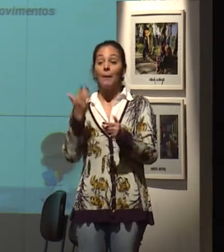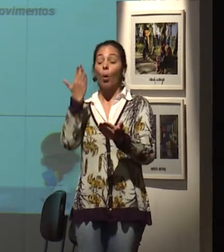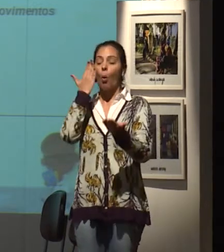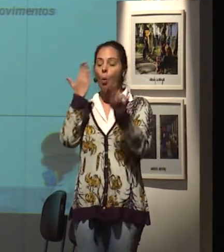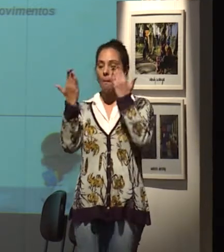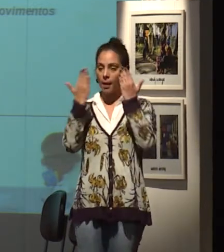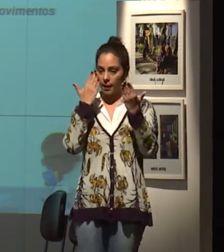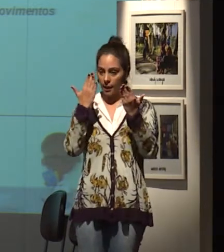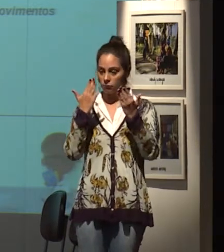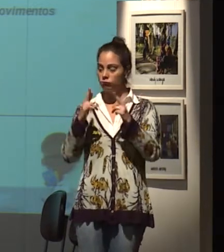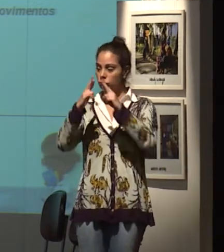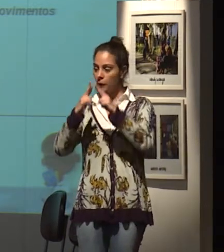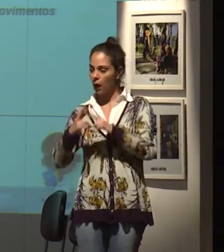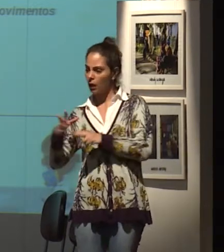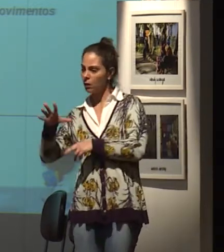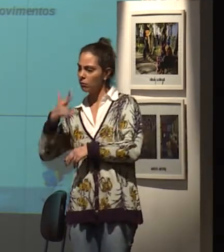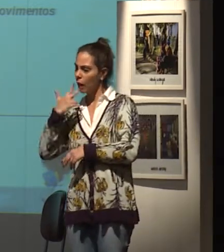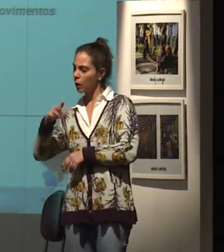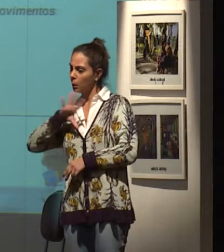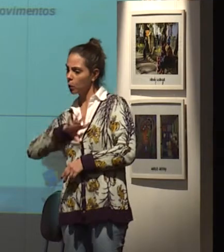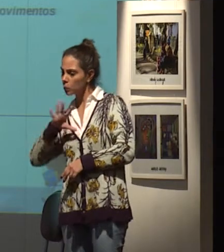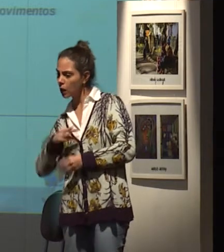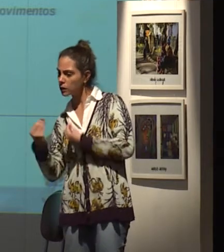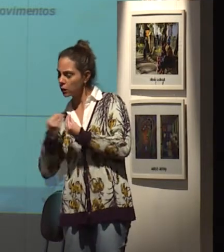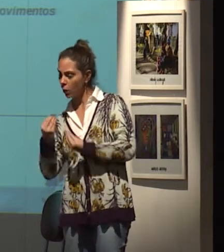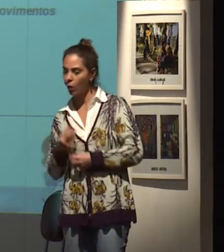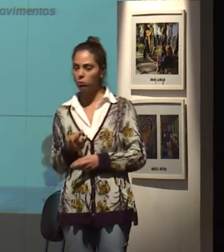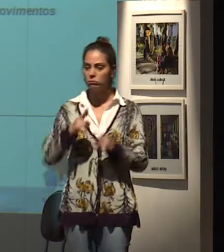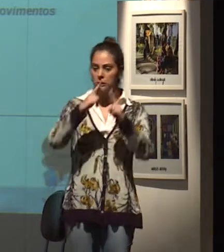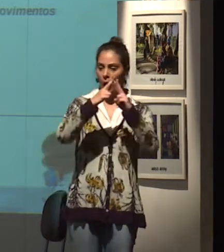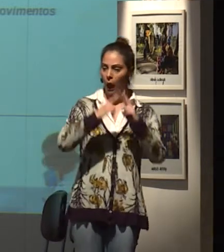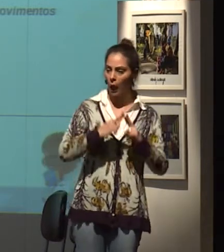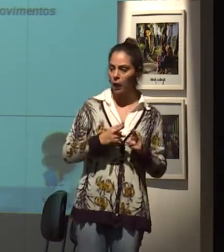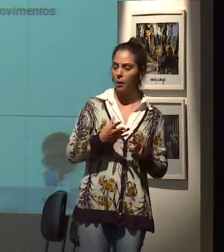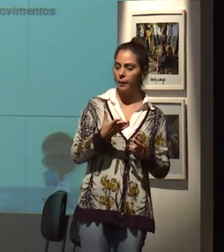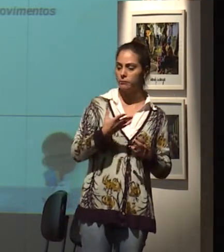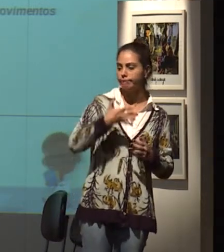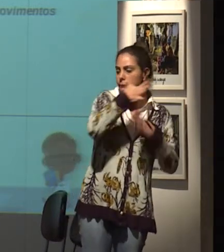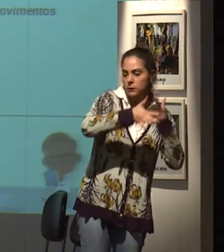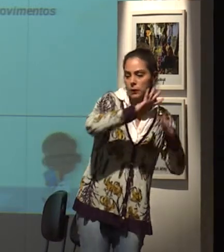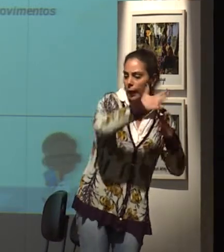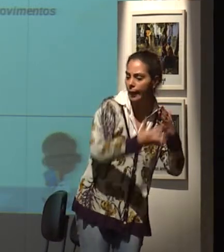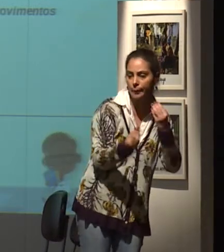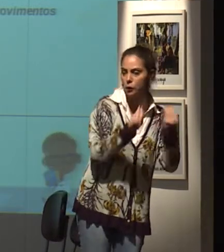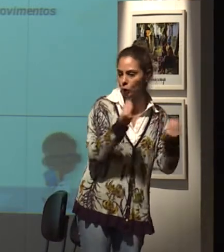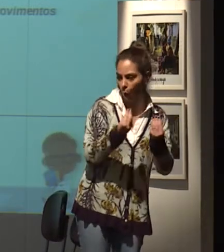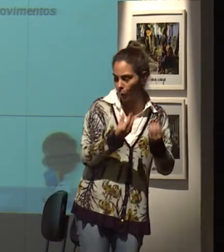rima. Fazendo uma comparação da língua portuguesa, do uso da rima, e do uso da rima em língua de